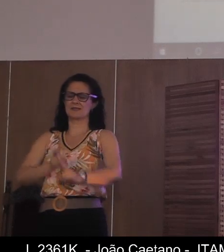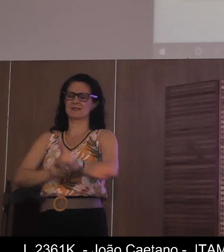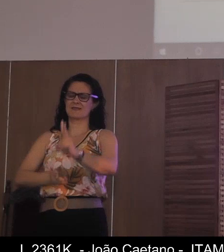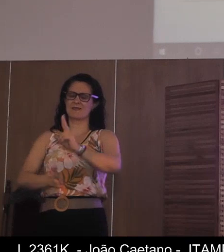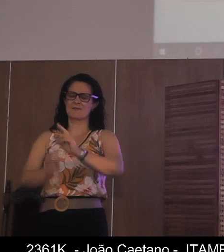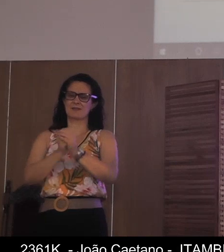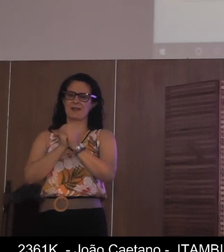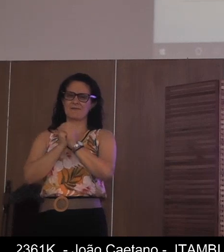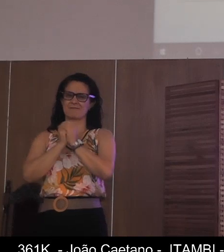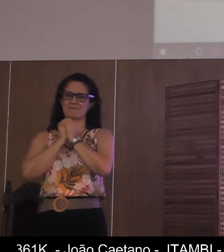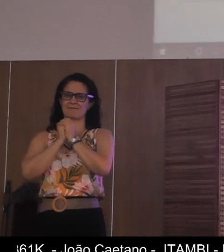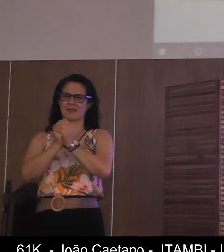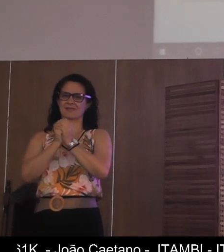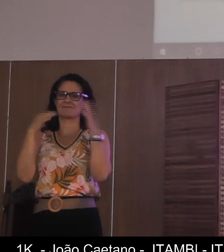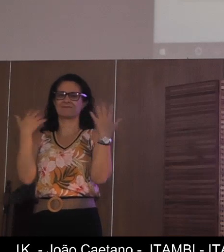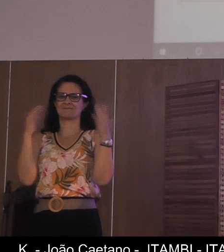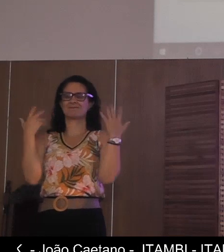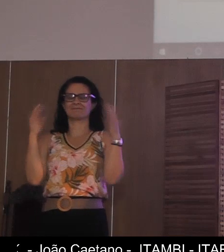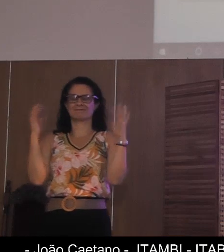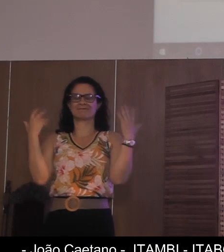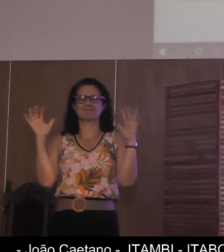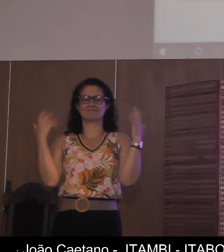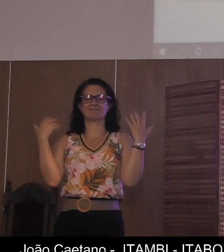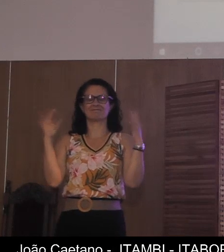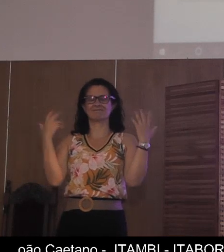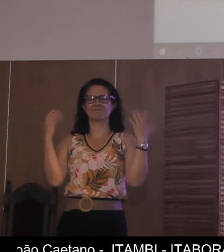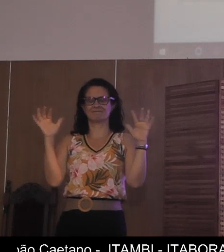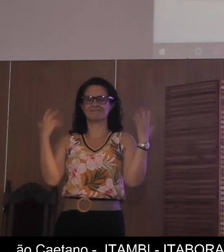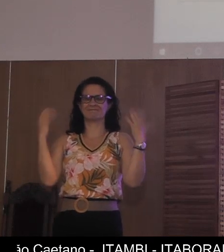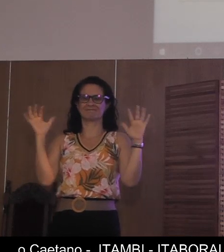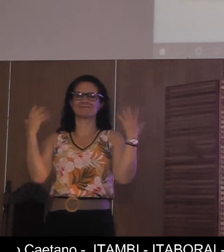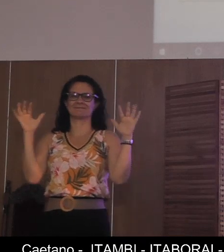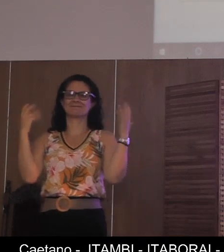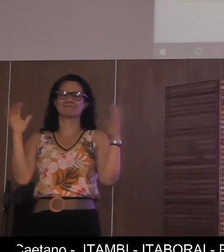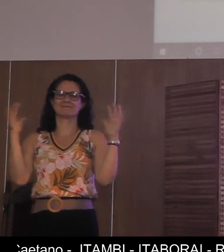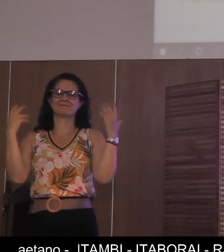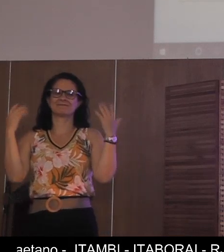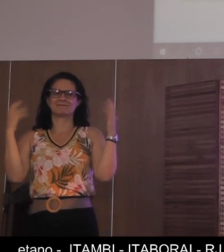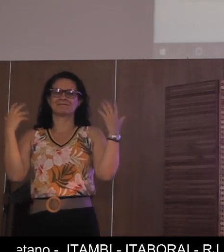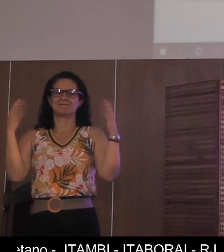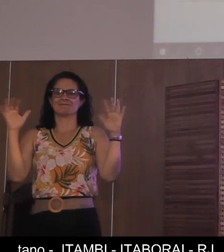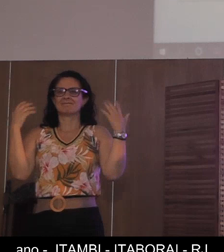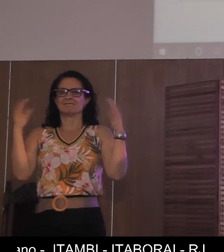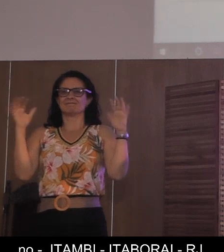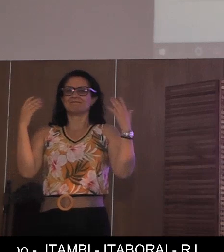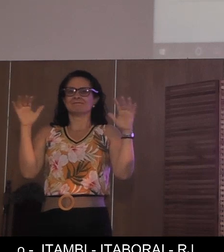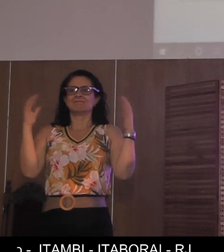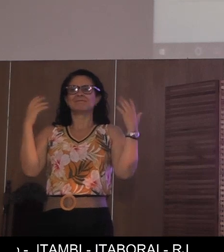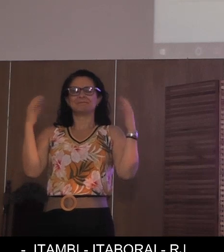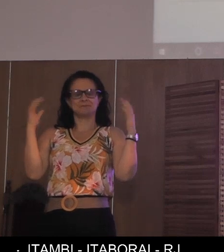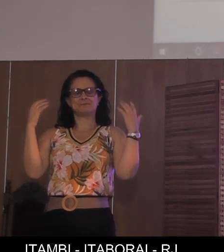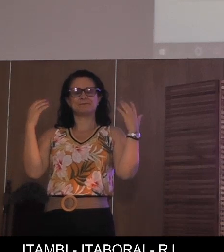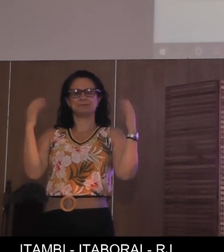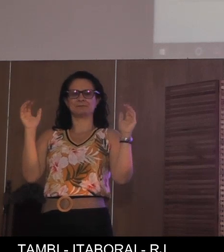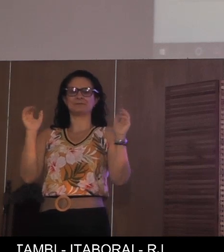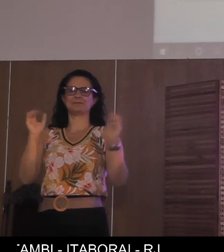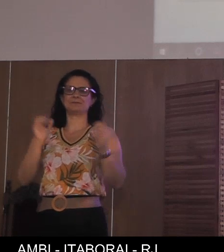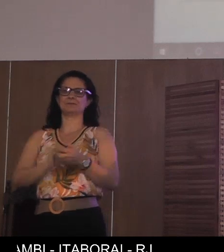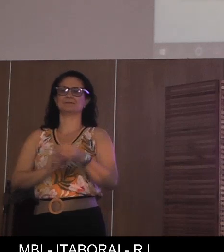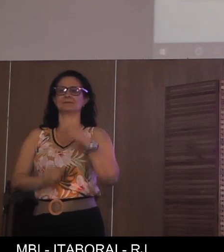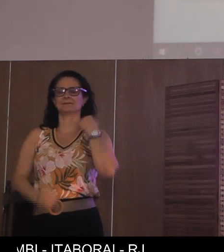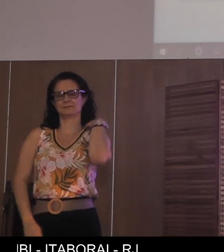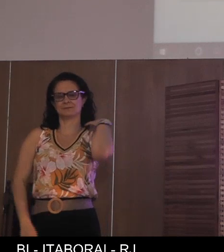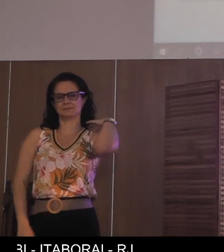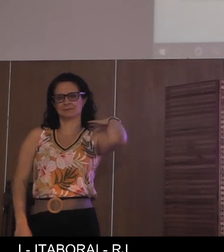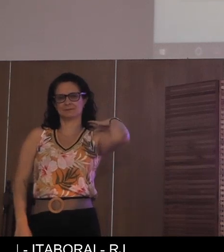Vamos aplaudir ao Rei da Glória, querido, onde você estiver, adore ao Senhor, né? Salmo 46, né? Aplaudir